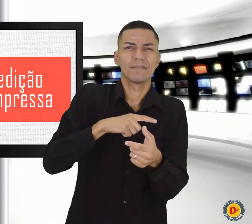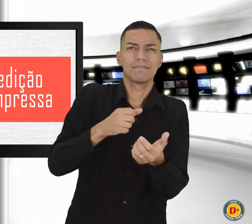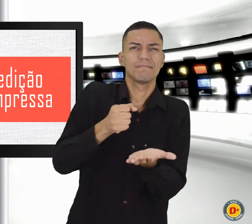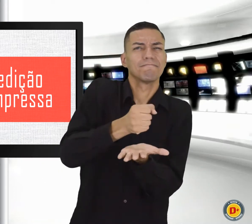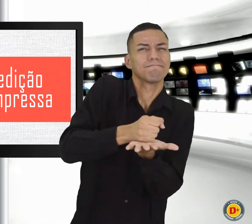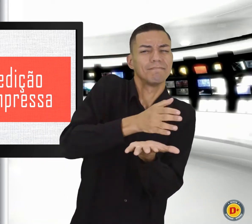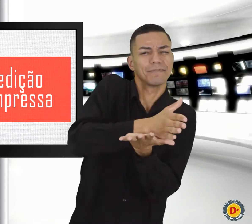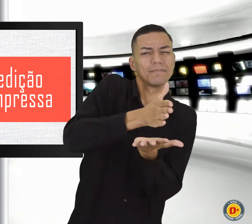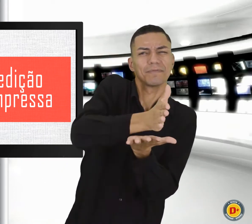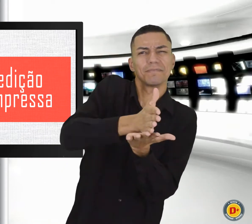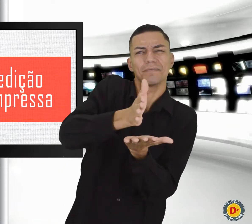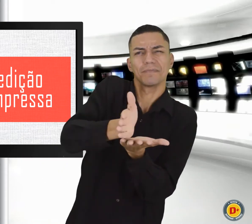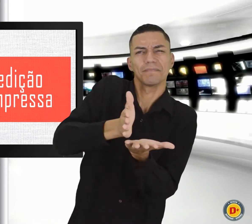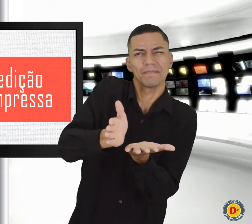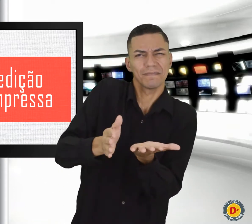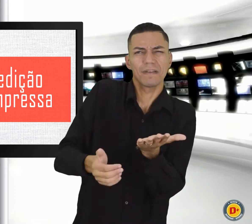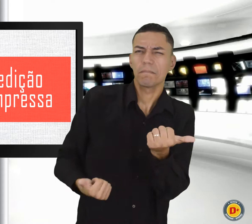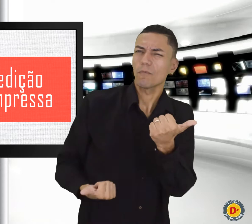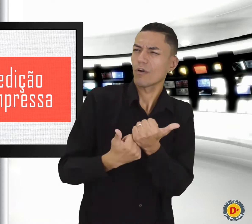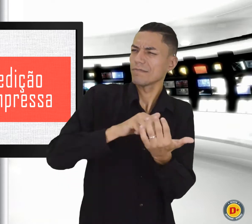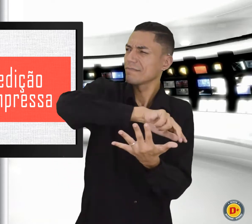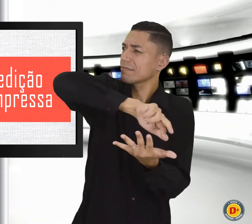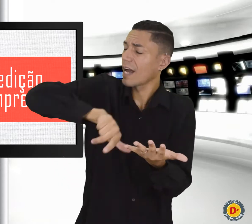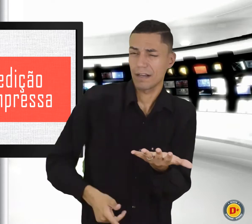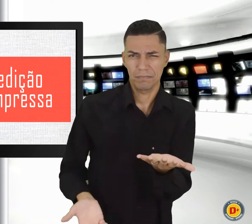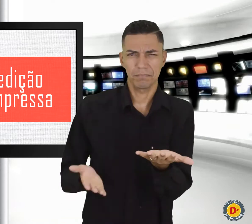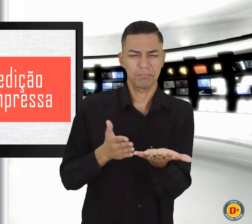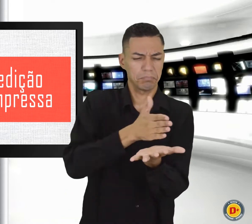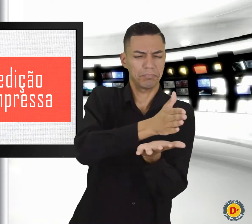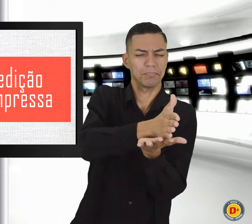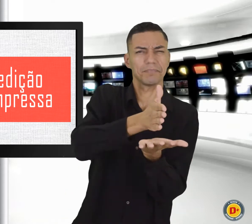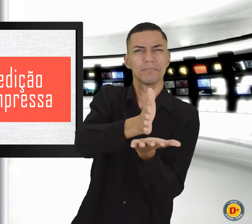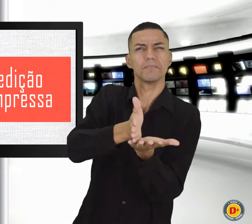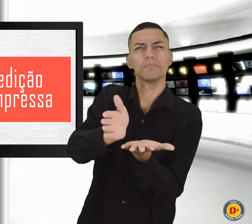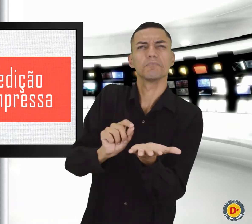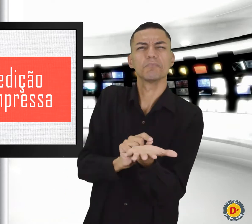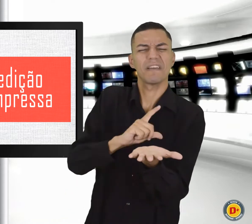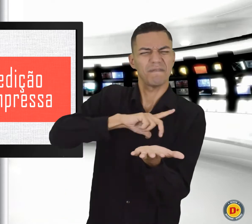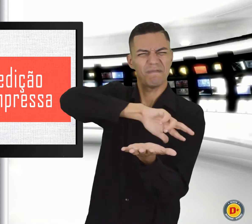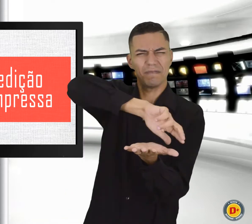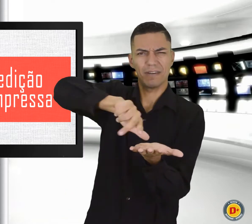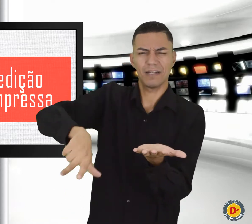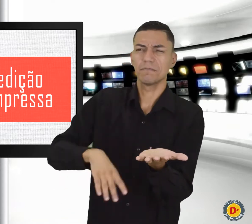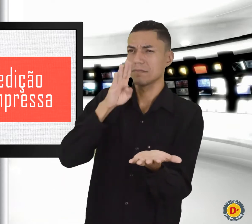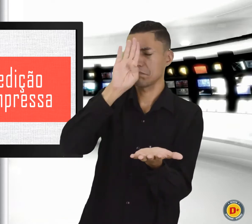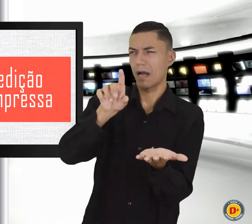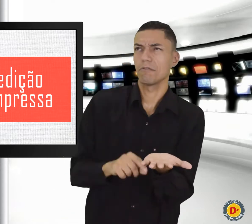conjunto planejado de apoio dos mais diversos. Os aspectos centrais do emprego